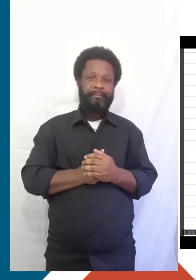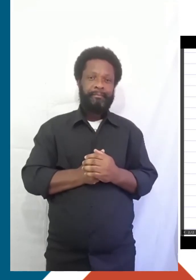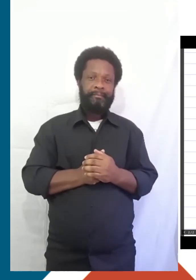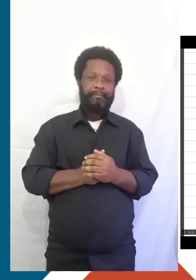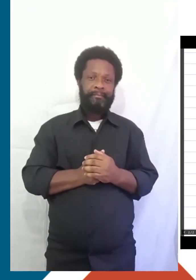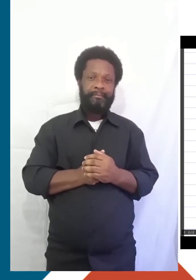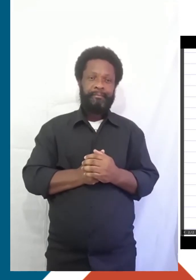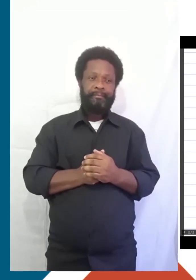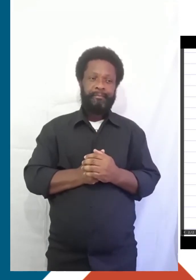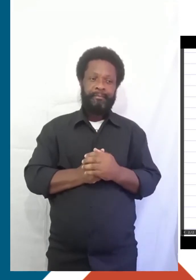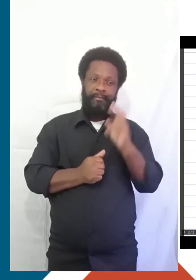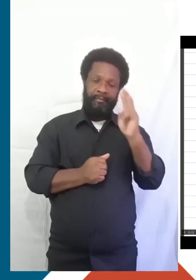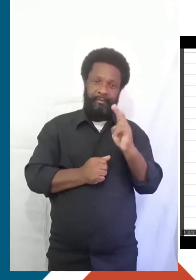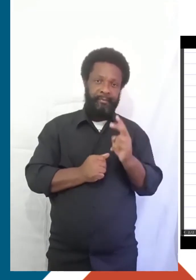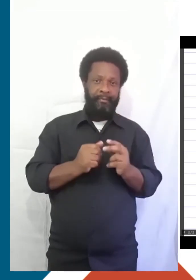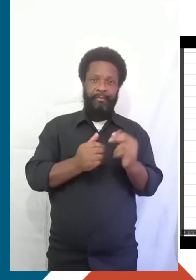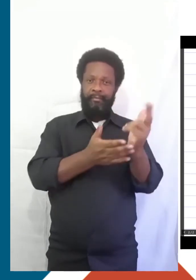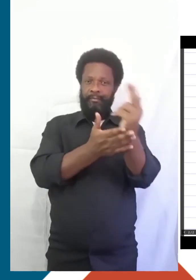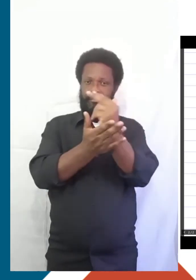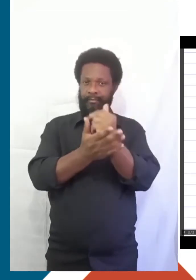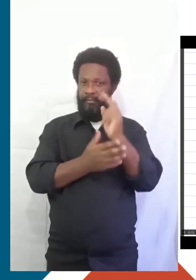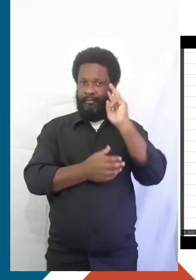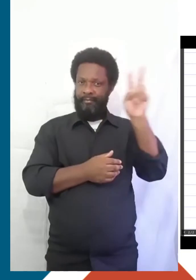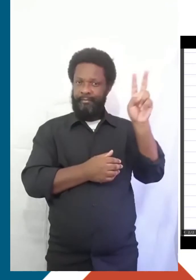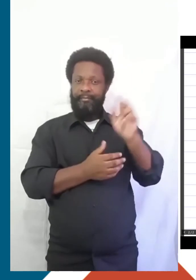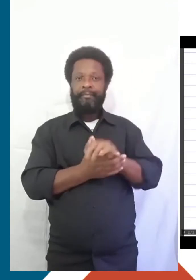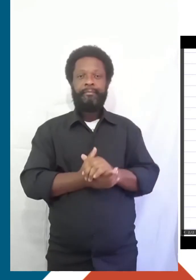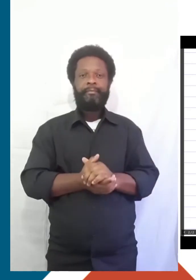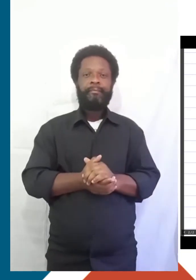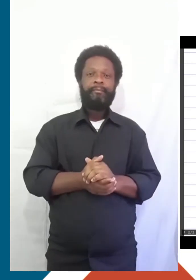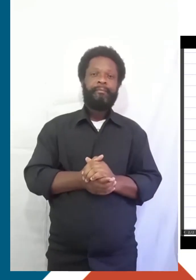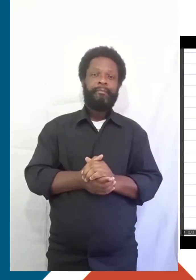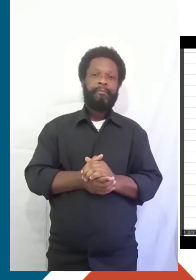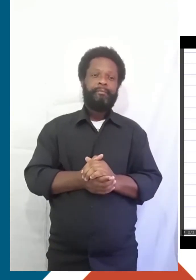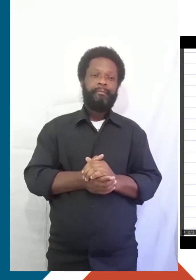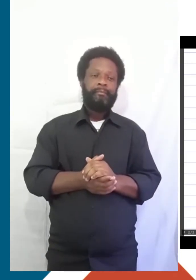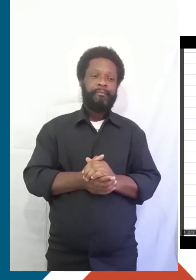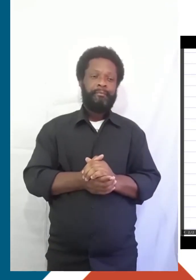cá, hidrogênio para cá, hidrogênio para cá.